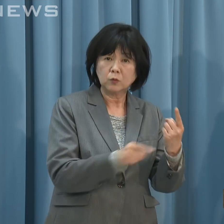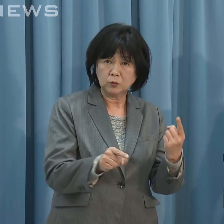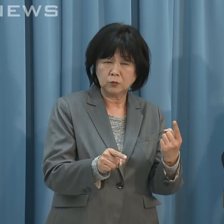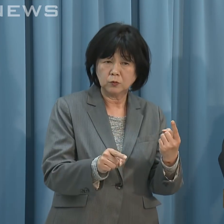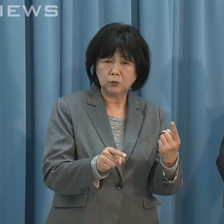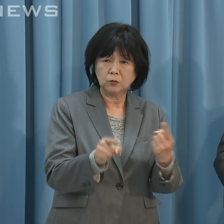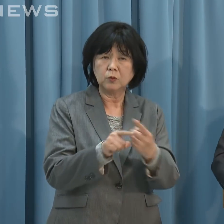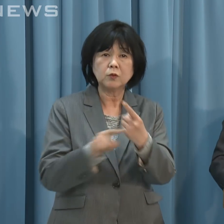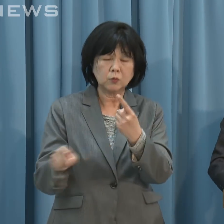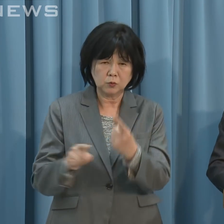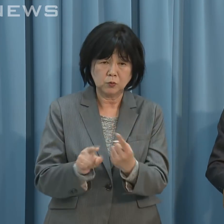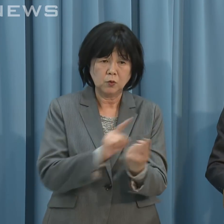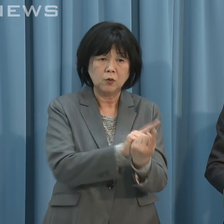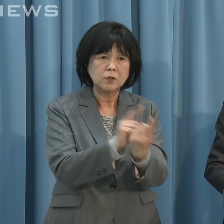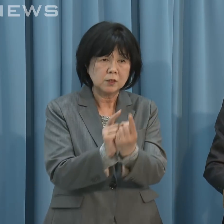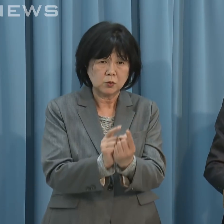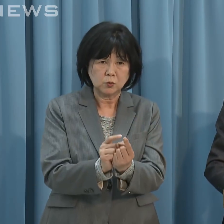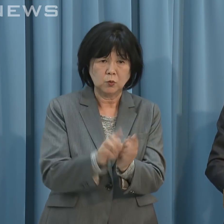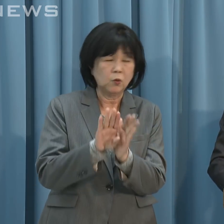はい、